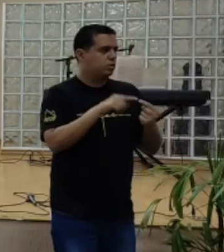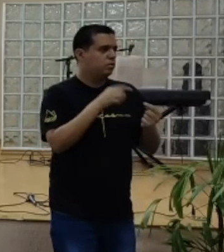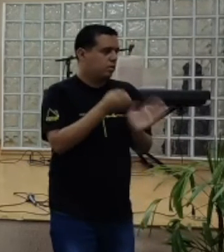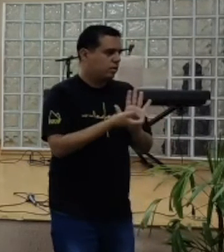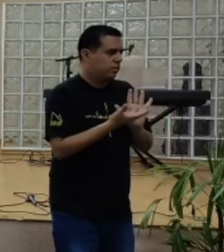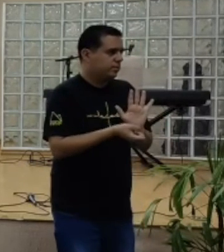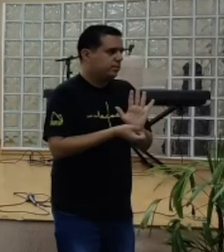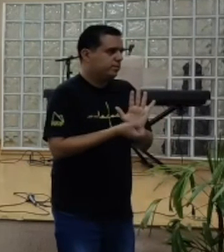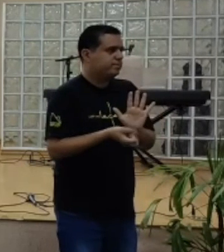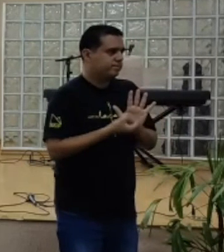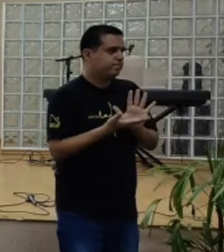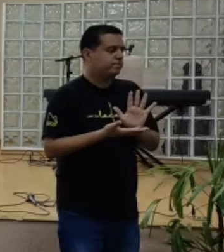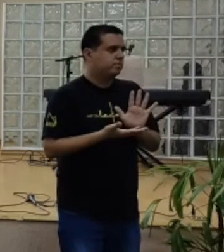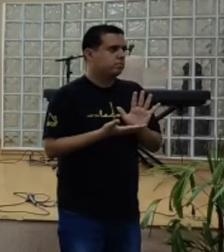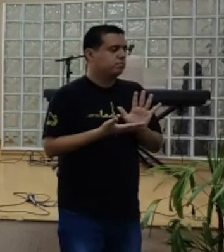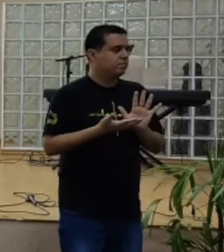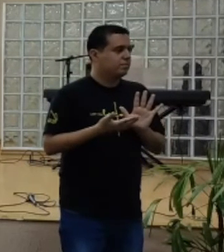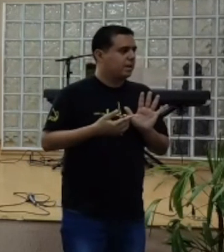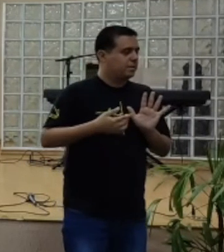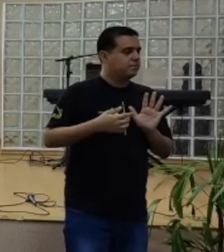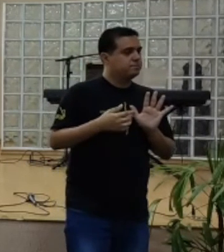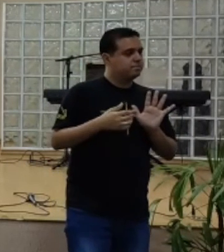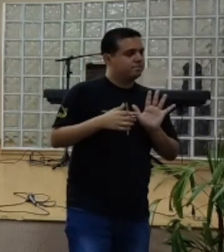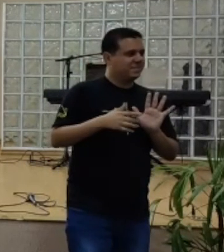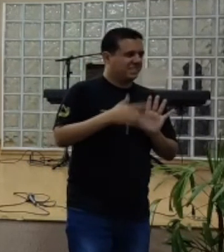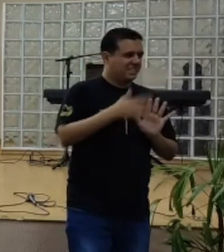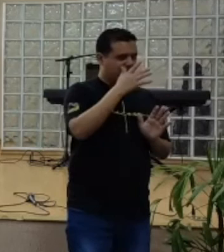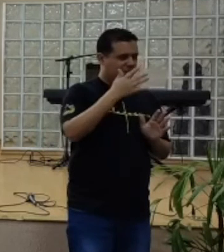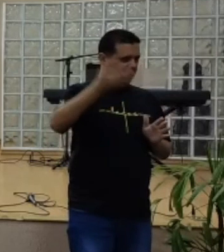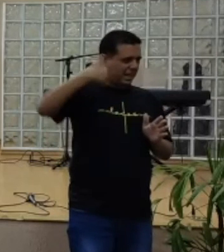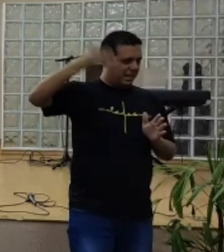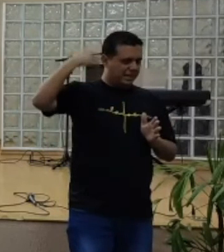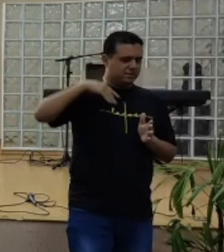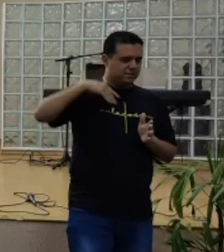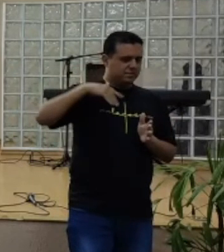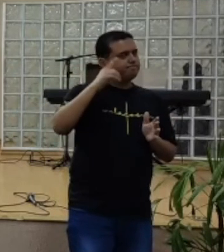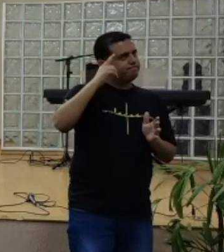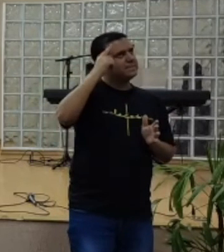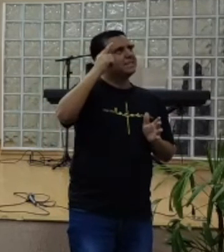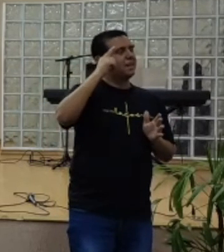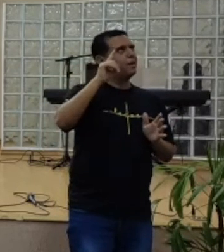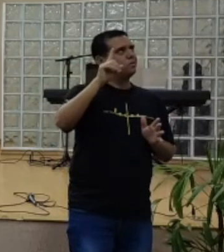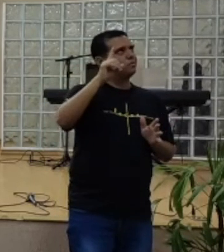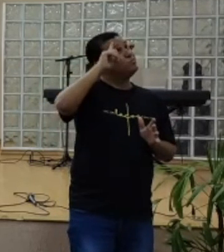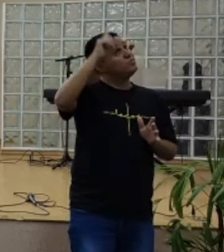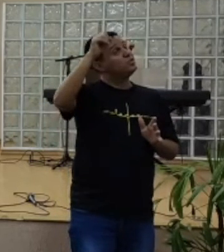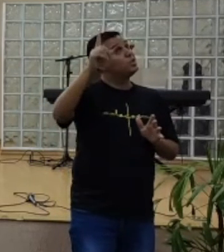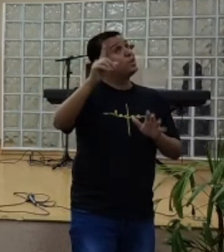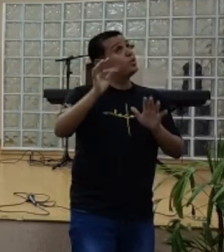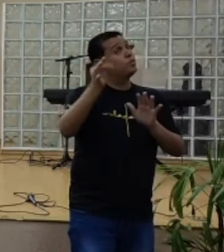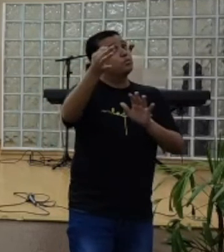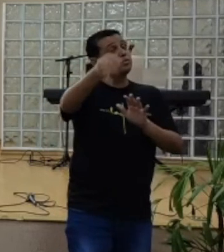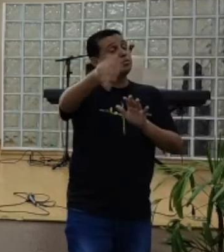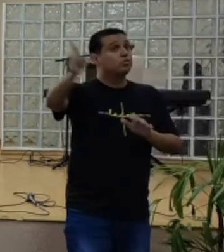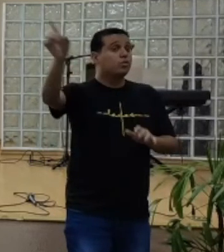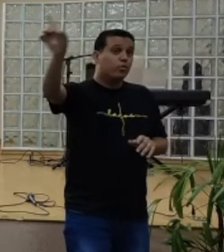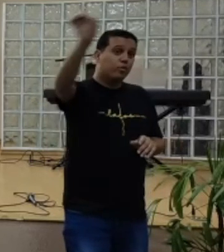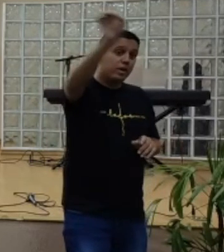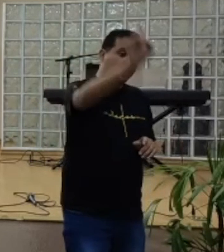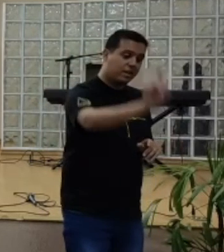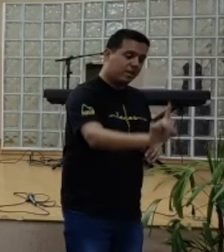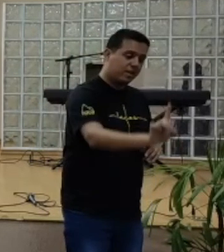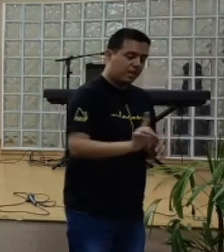um dia viria o descendente que traria paz a toda a humanidade com Deus.